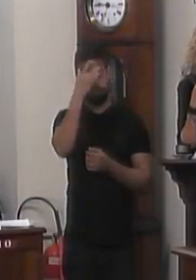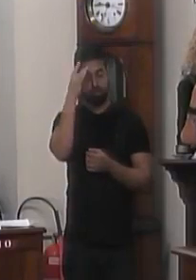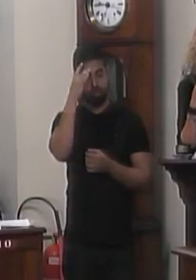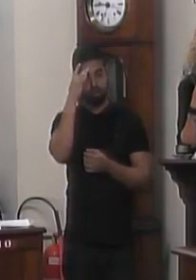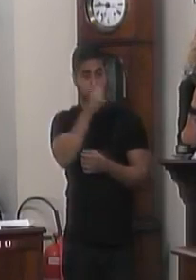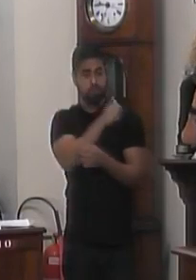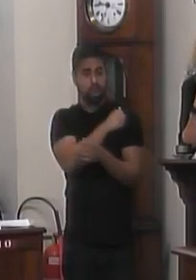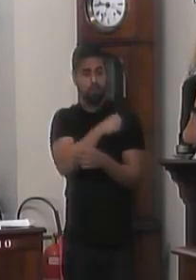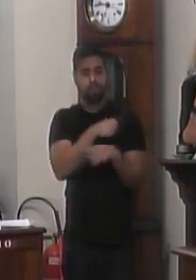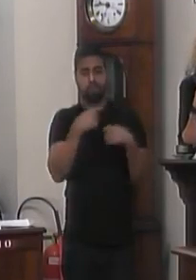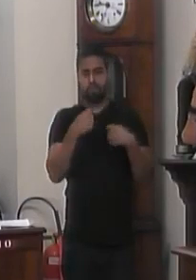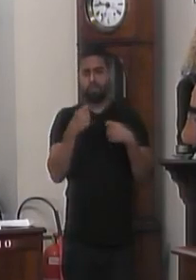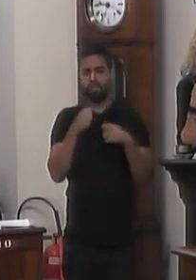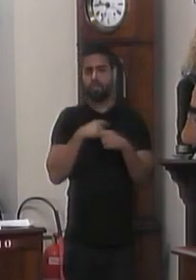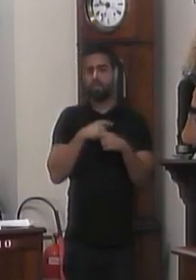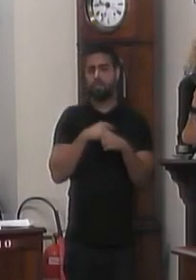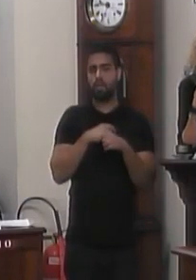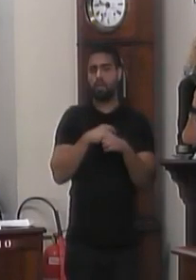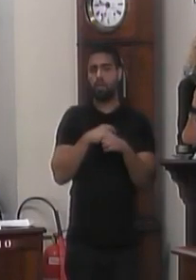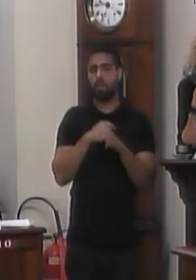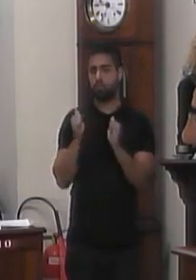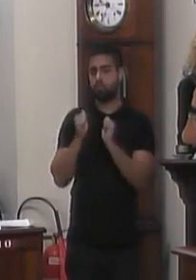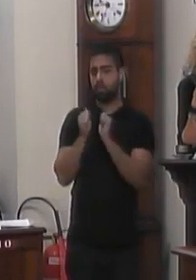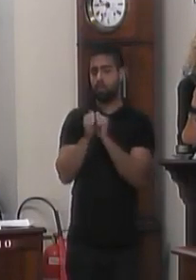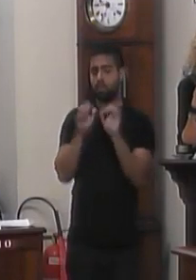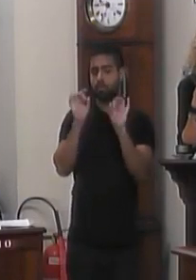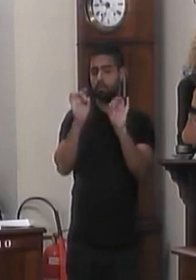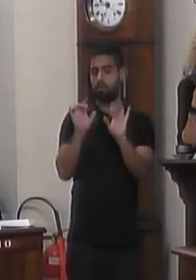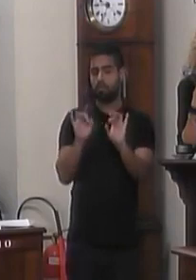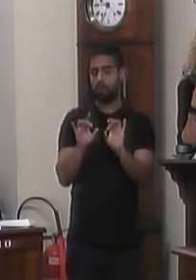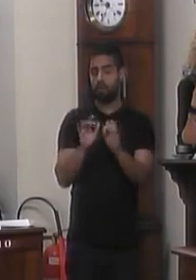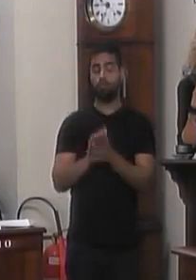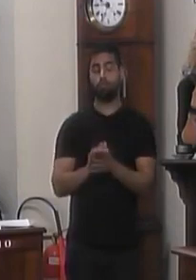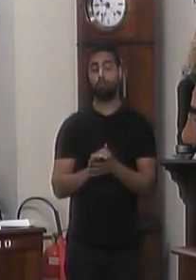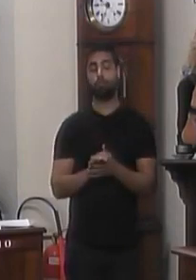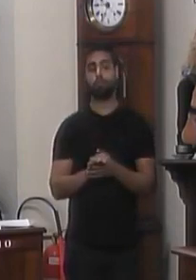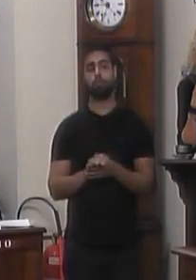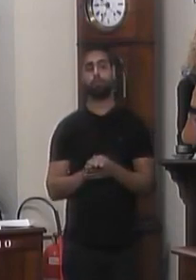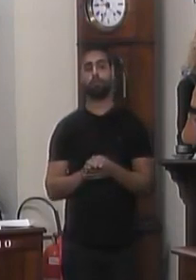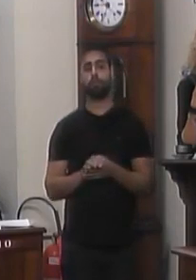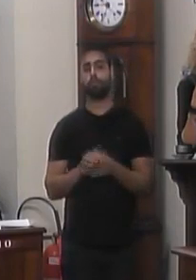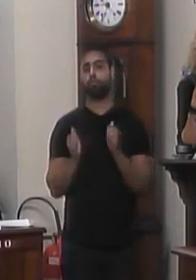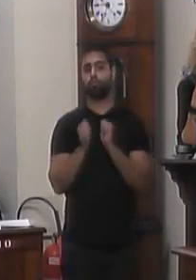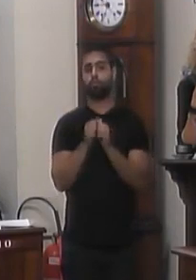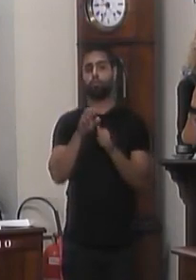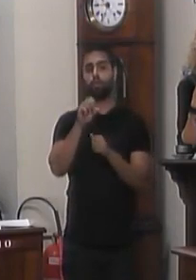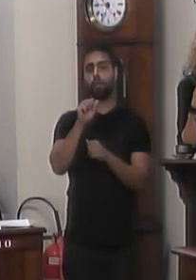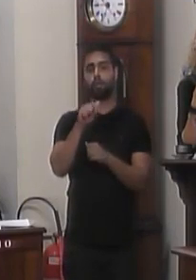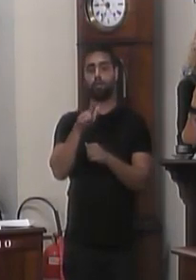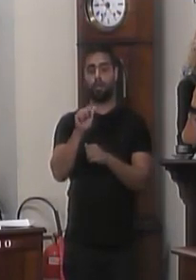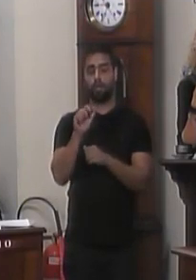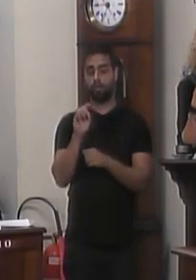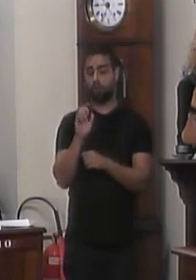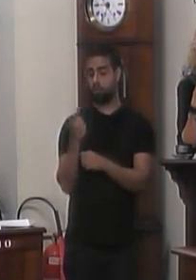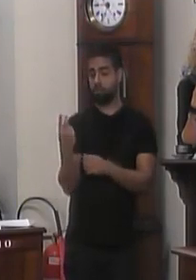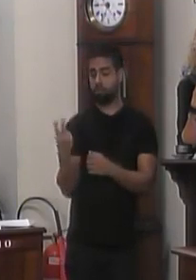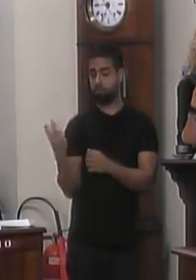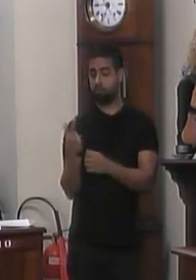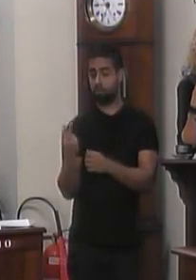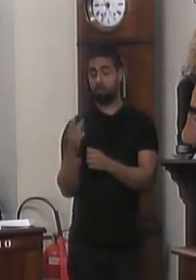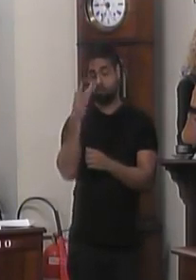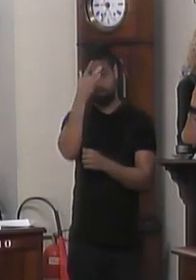que precisam, das crianças que precisam daquele acompanhamento em sala de aula exclusivo de um